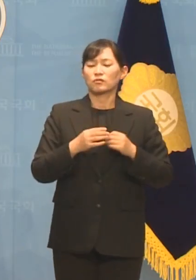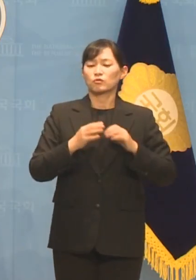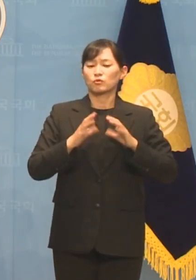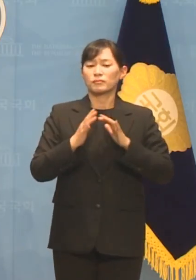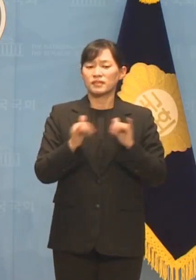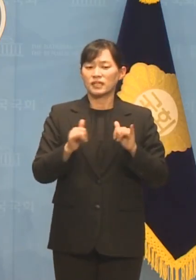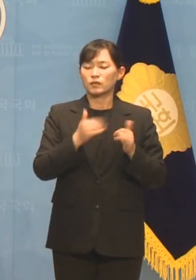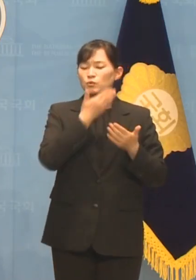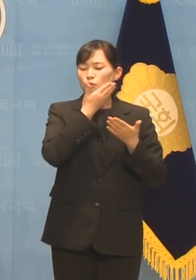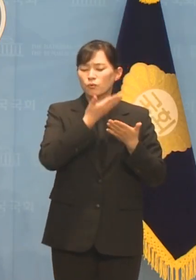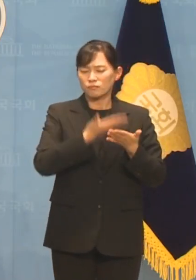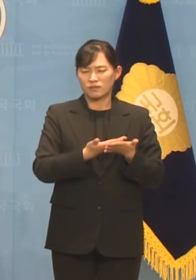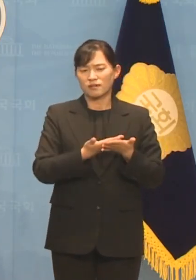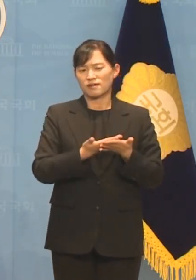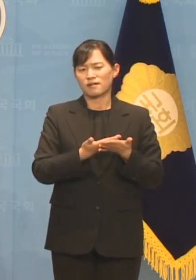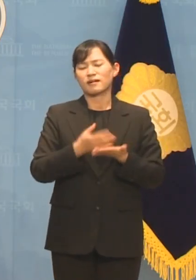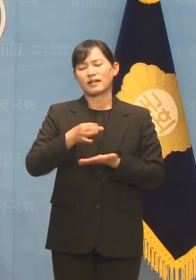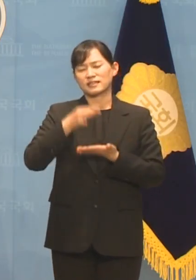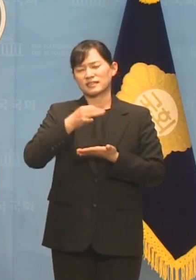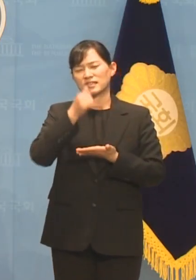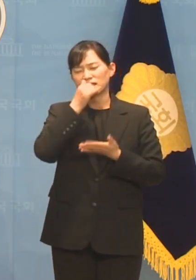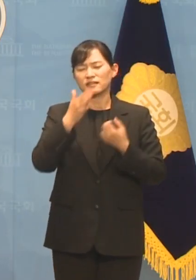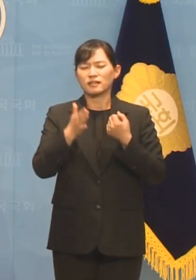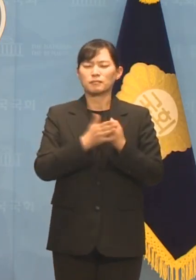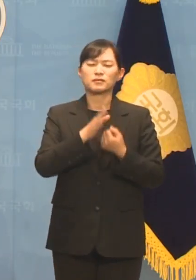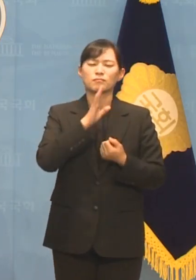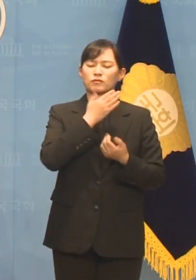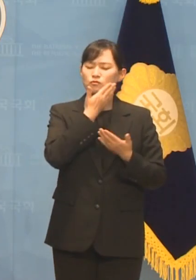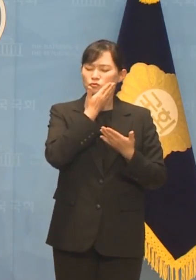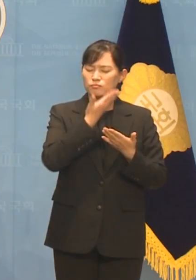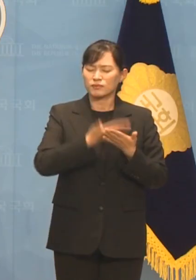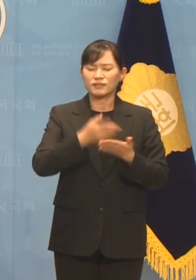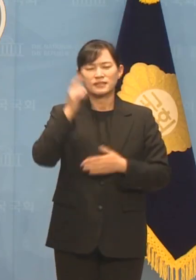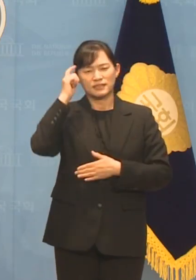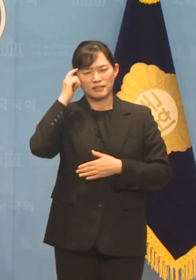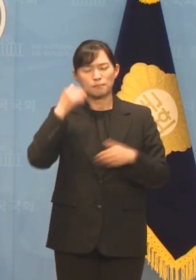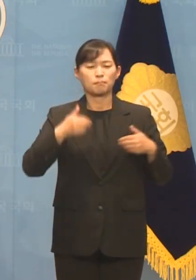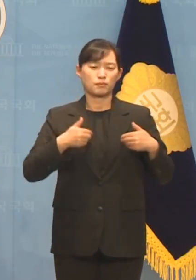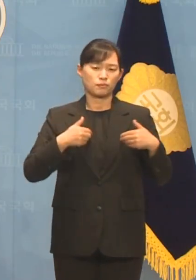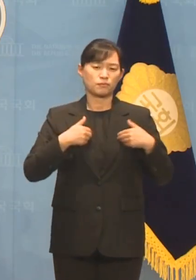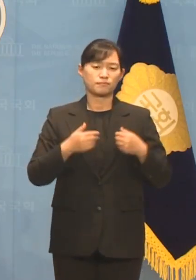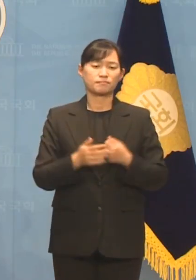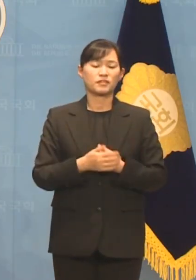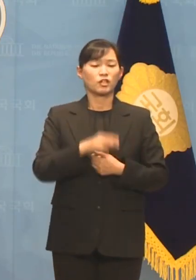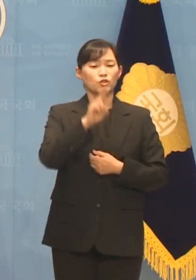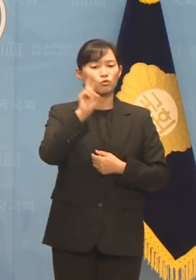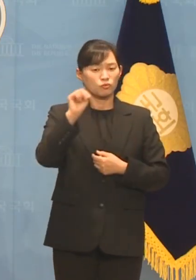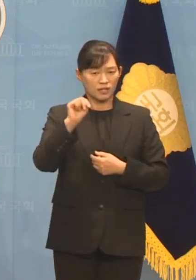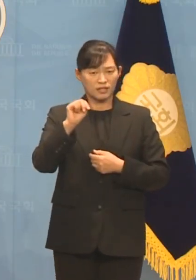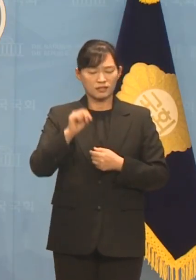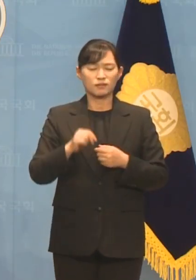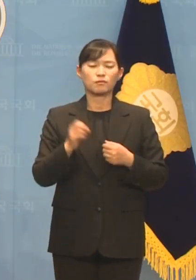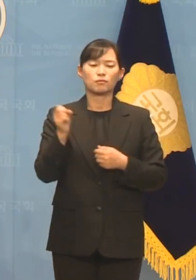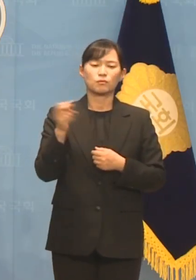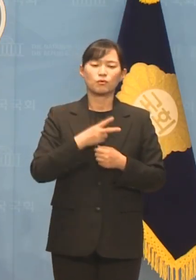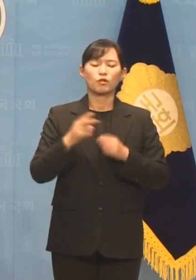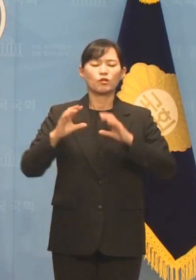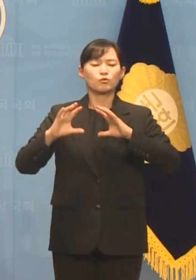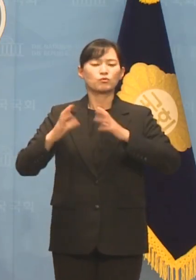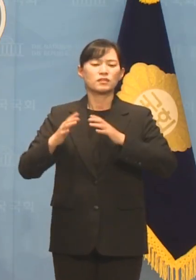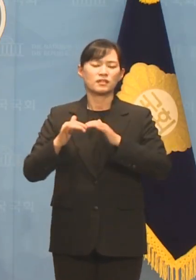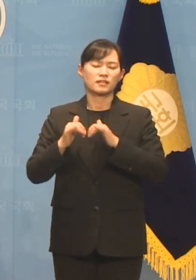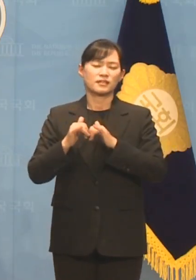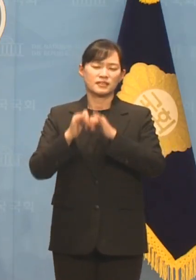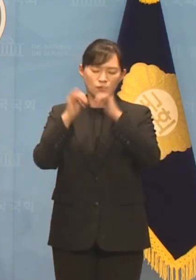가치와 직접적으로 맞닿아 있기에 무척이나 신중하게 접근해야 합니다. 유엔을 포함한 국제사회에서도 사형권